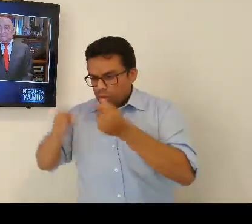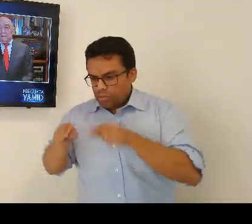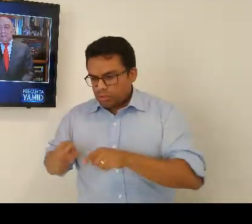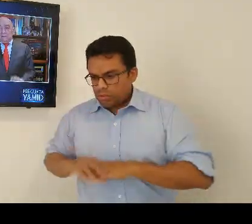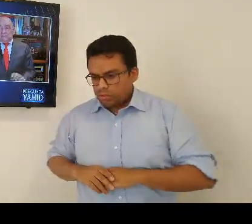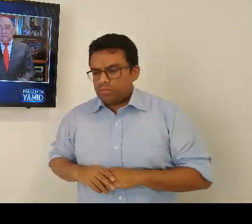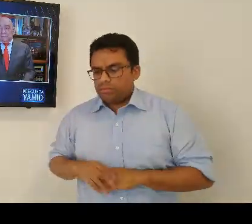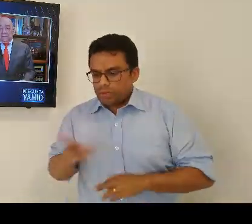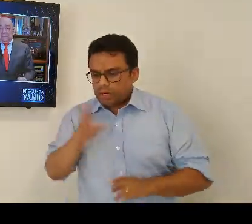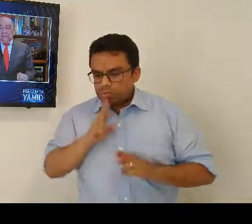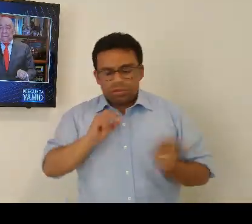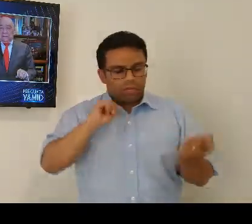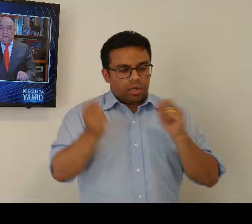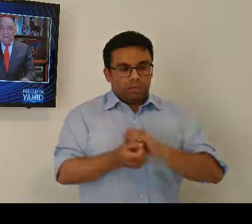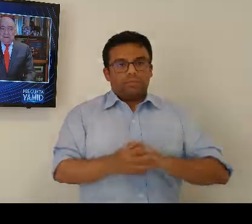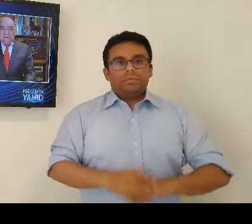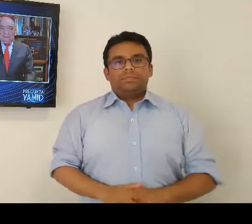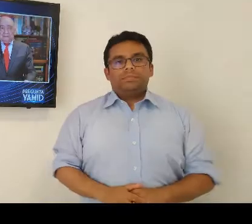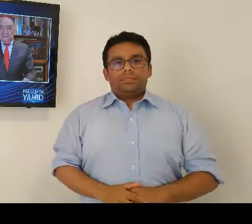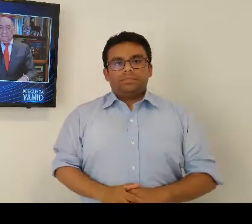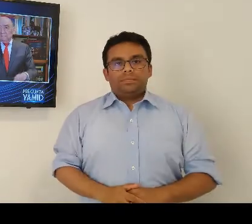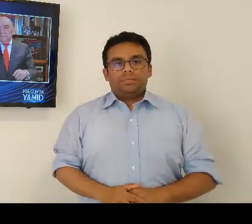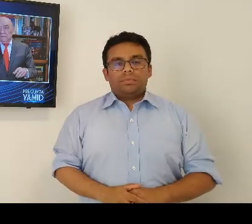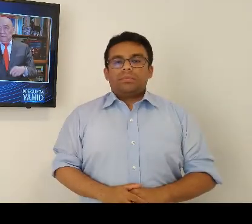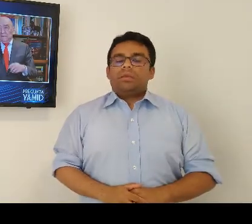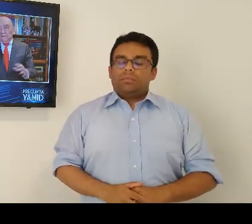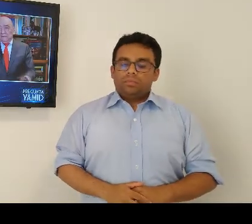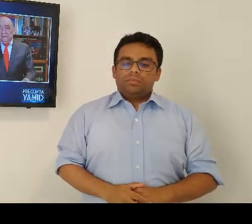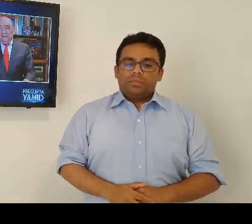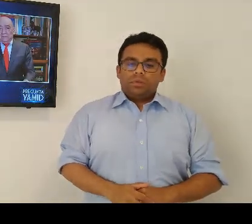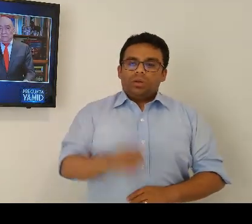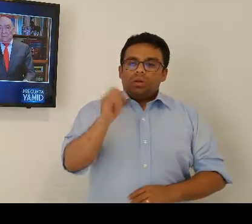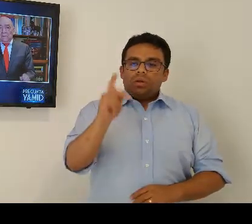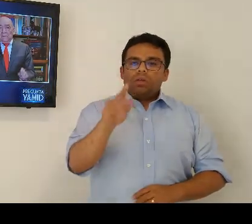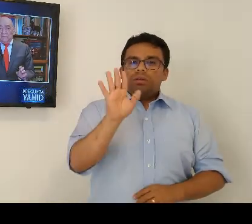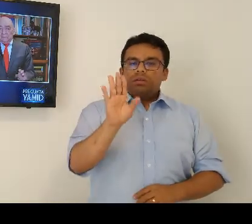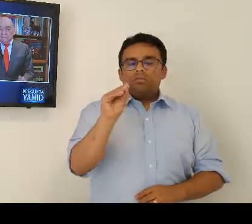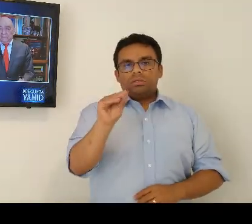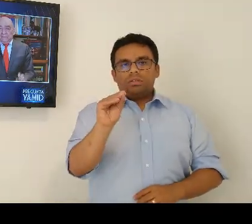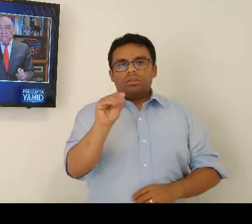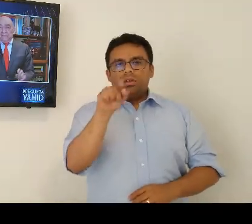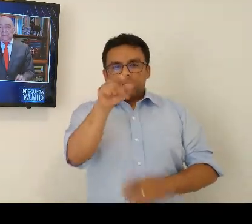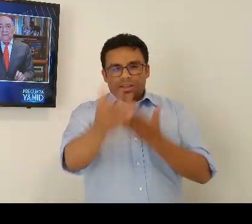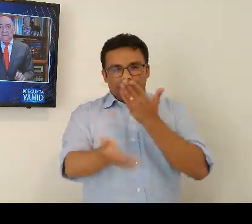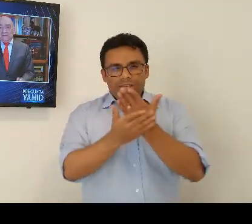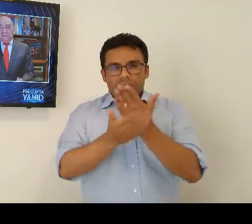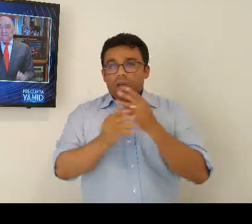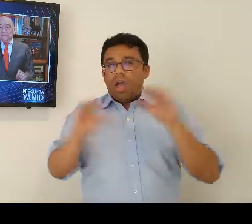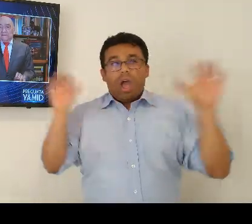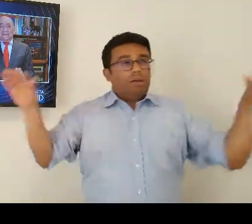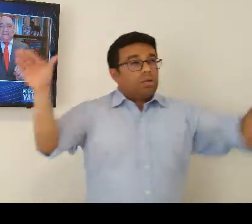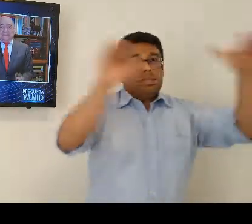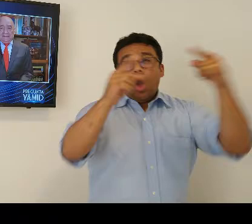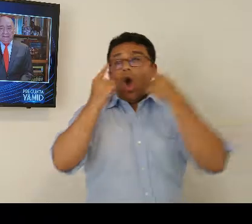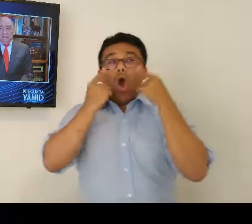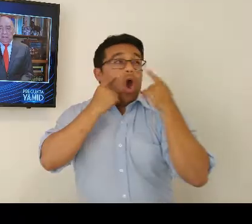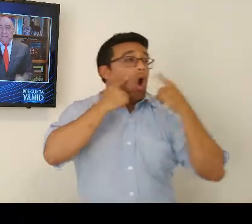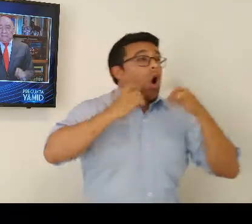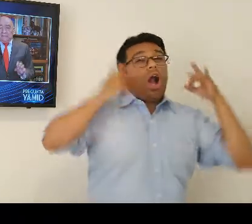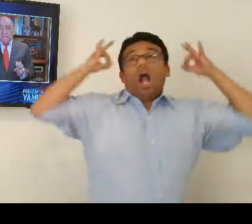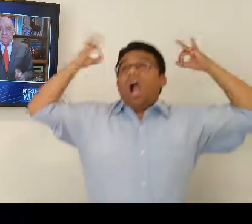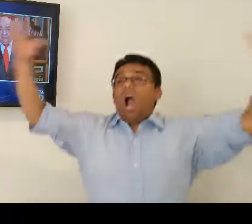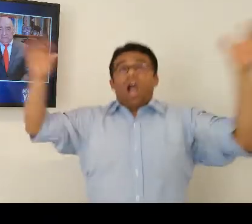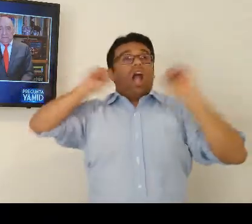señora alcaldesa, no se trata de alarmar ni de meter pánico, pero sí de prevenir a la gente en el sentido de